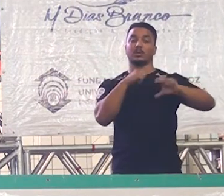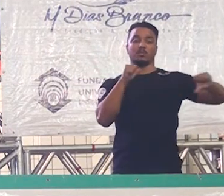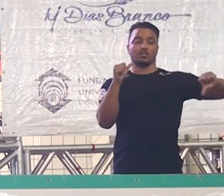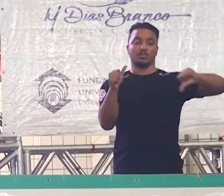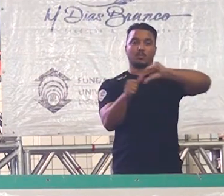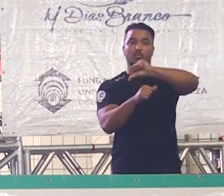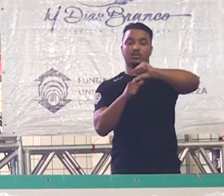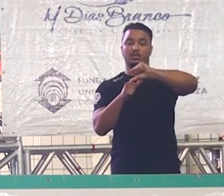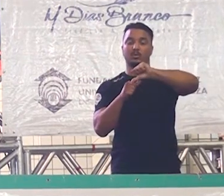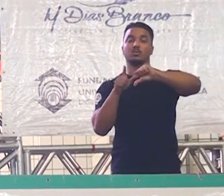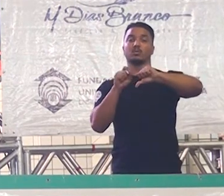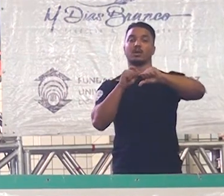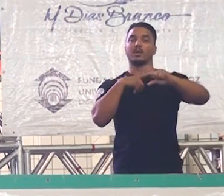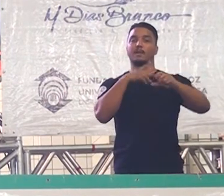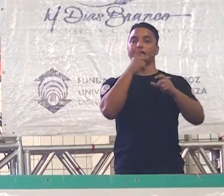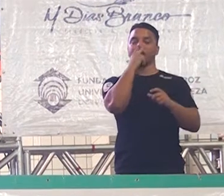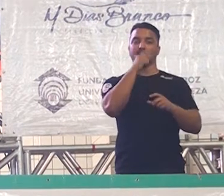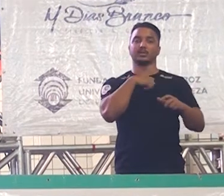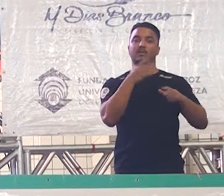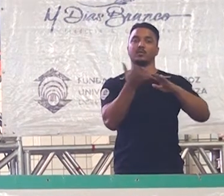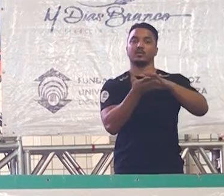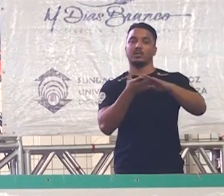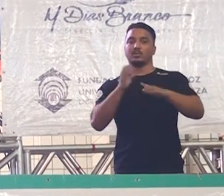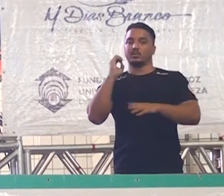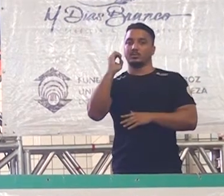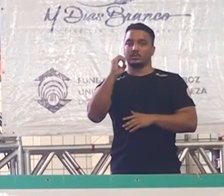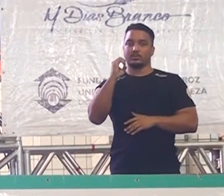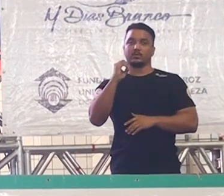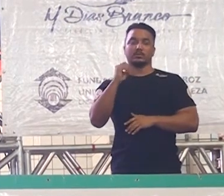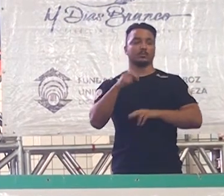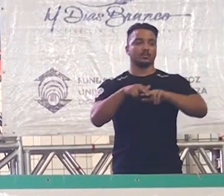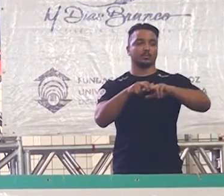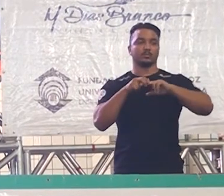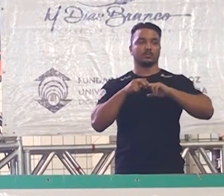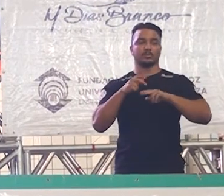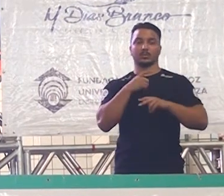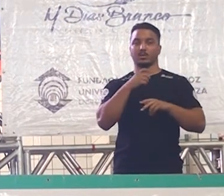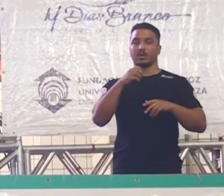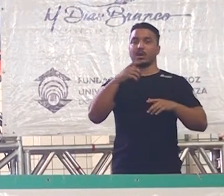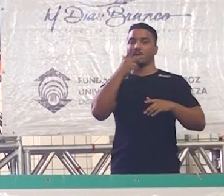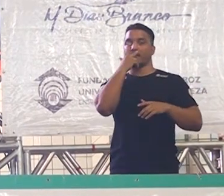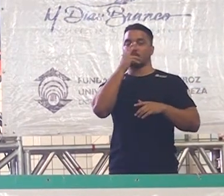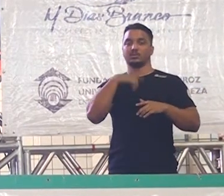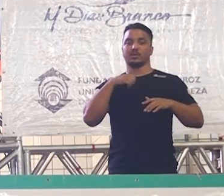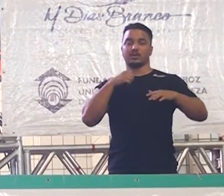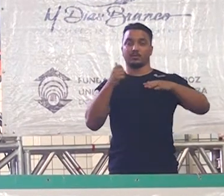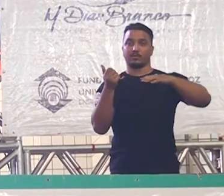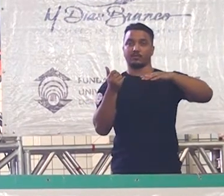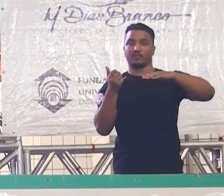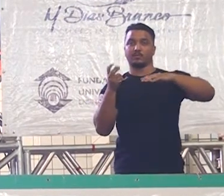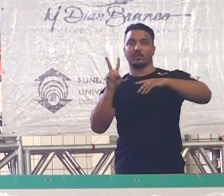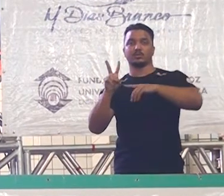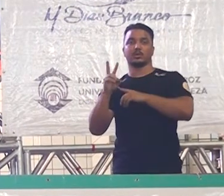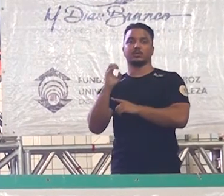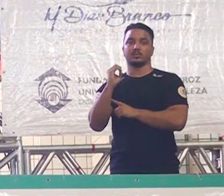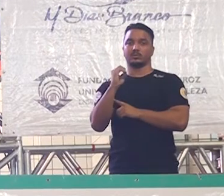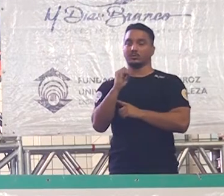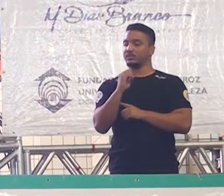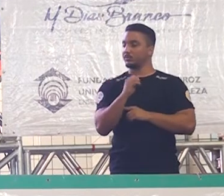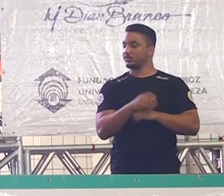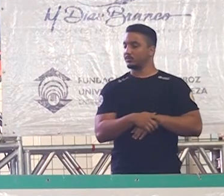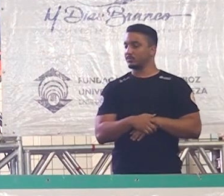o sentido do movimento quando a velocidade é zero. Daí, no vértice, a gente tem velocidade zero. E finalizando as